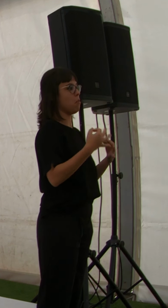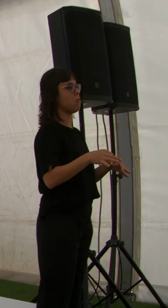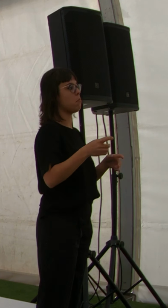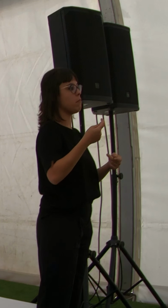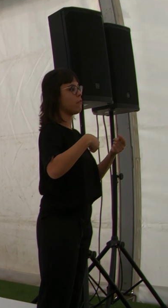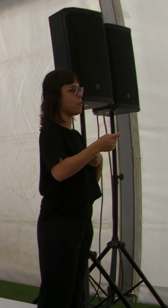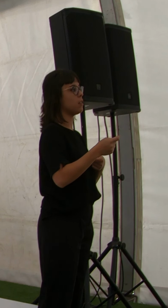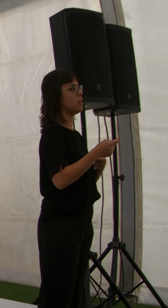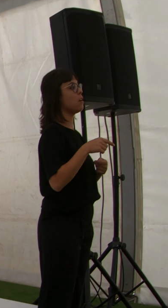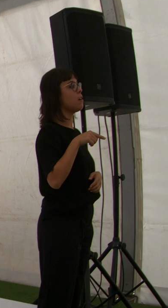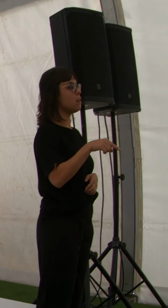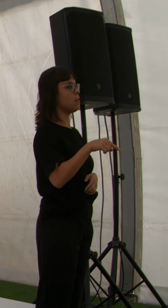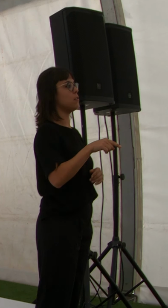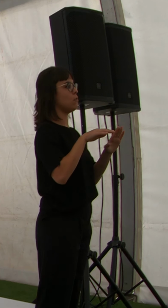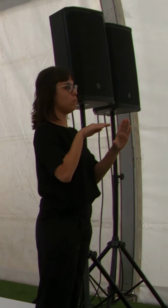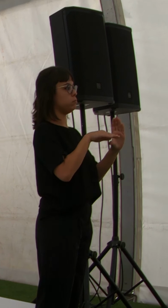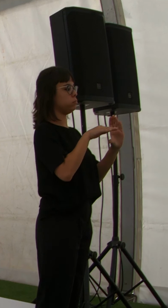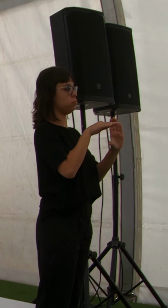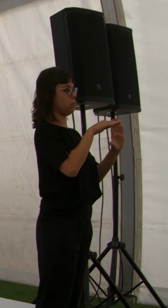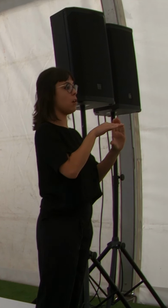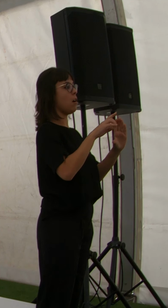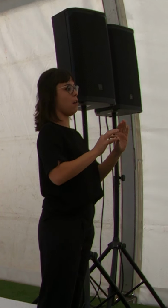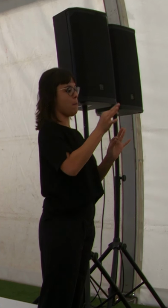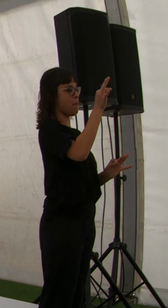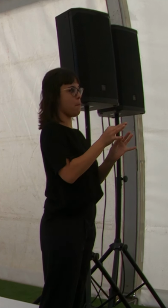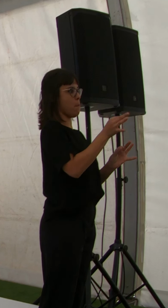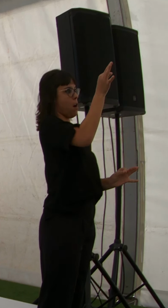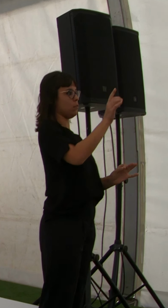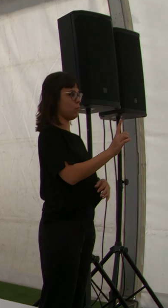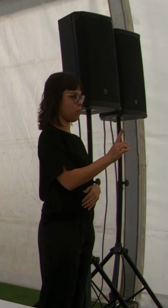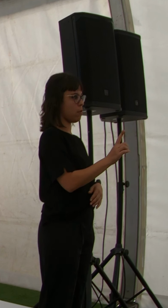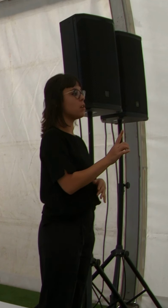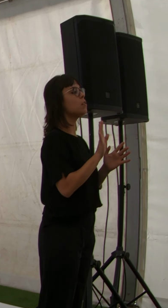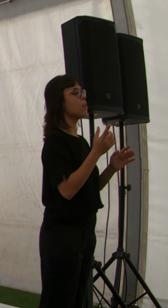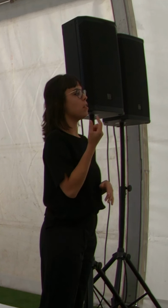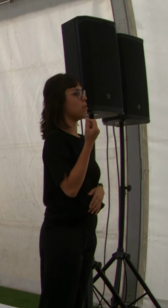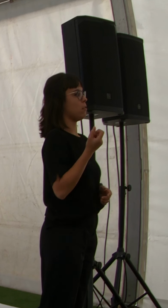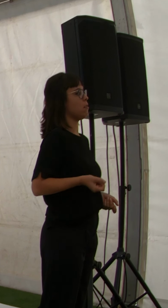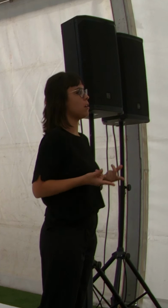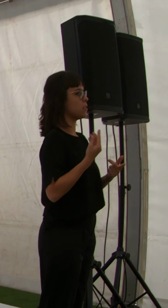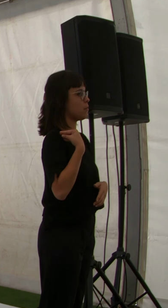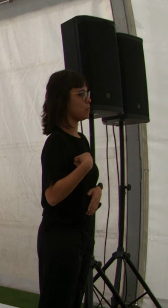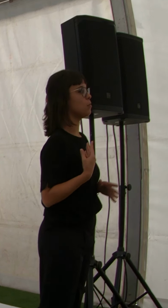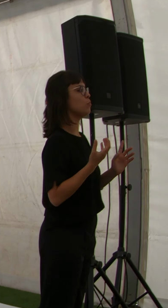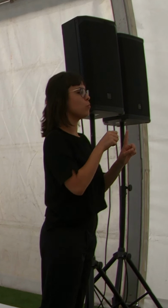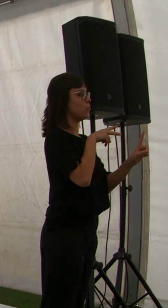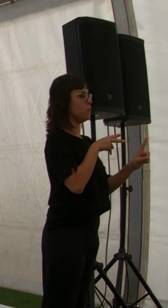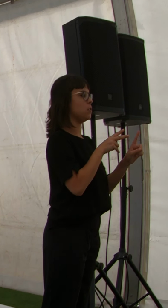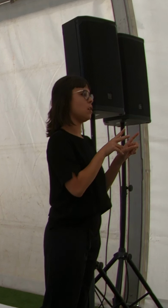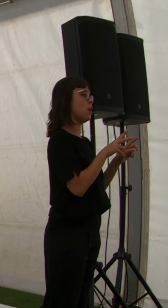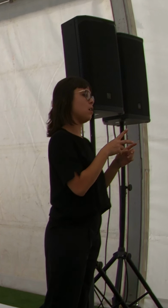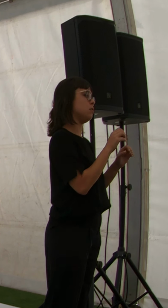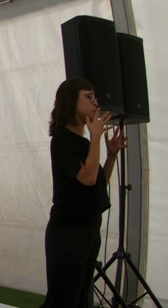el mismo espacio pero que cuesta sensiblemente menos dinero y que además desde el punto de vista de la gestión térmica y la seguridad es bastante mejor,